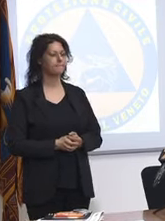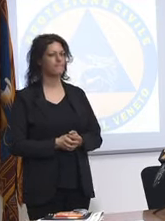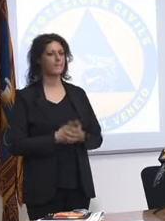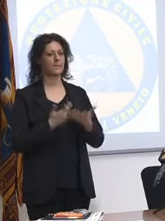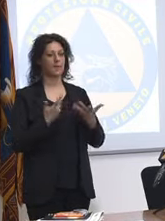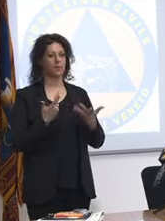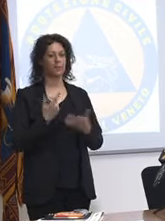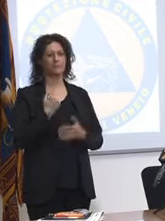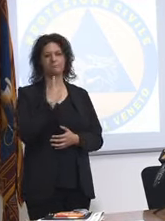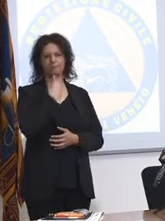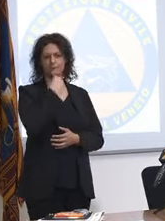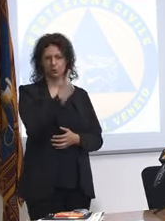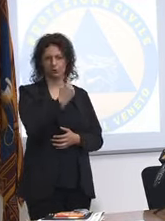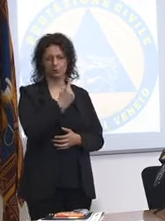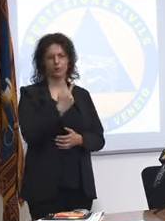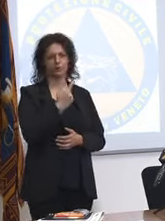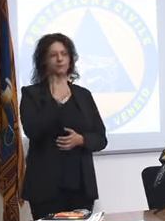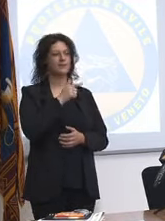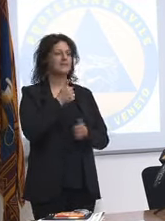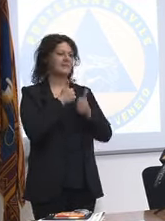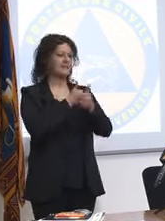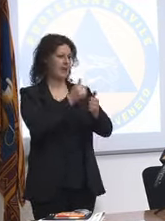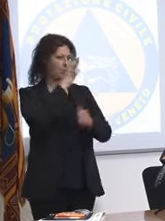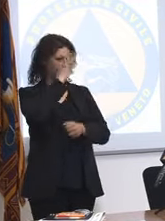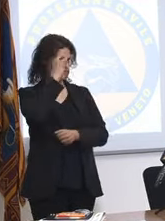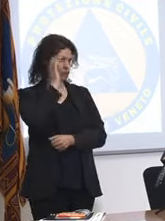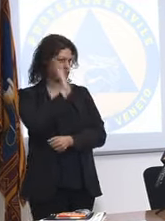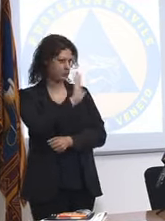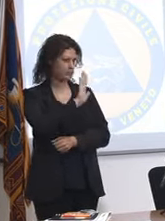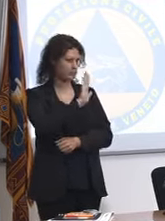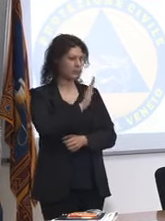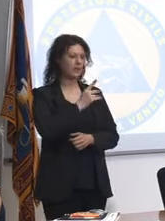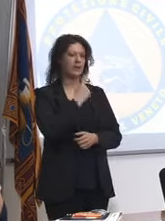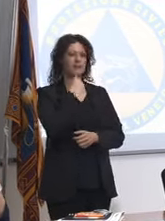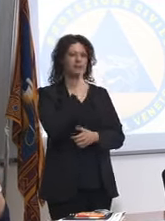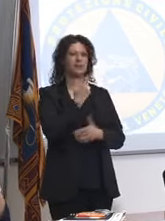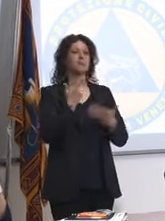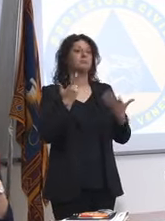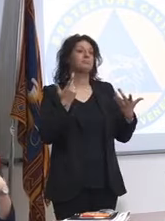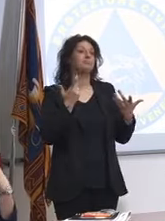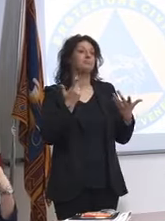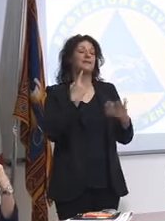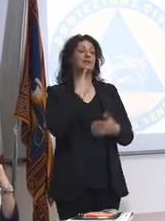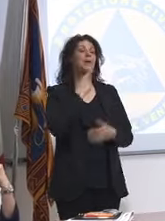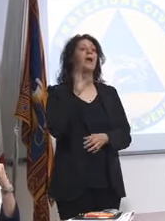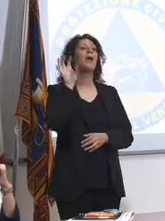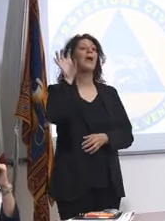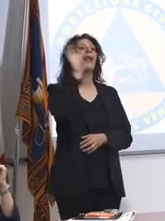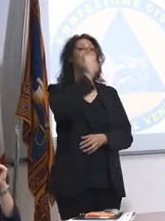domanda, che le regioni hanno superato l'esame di maturità.